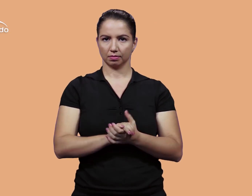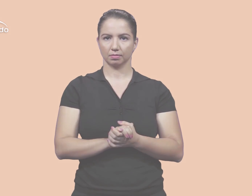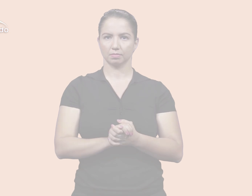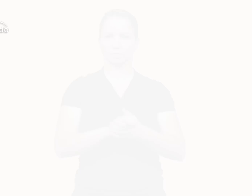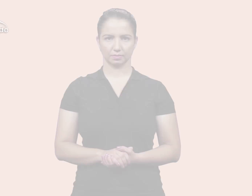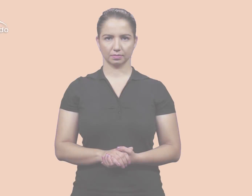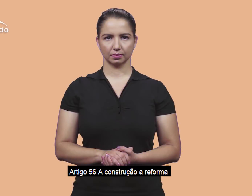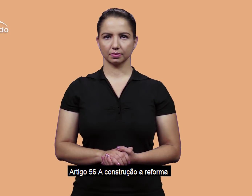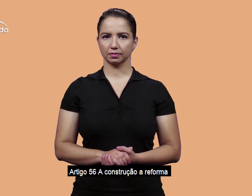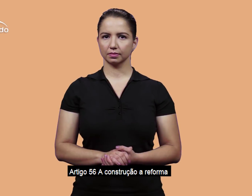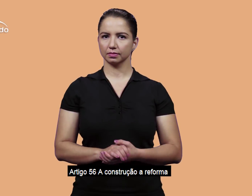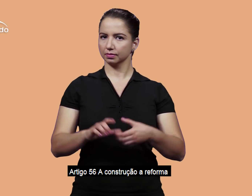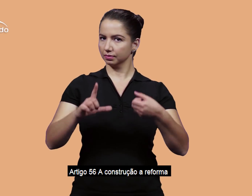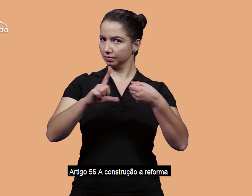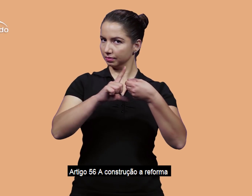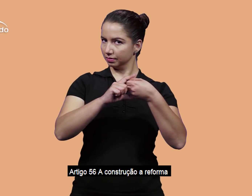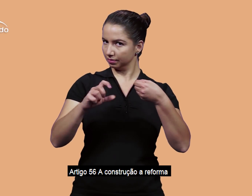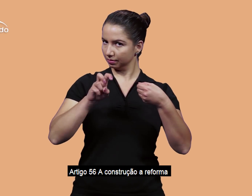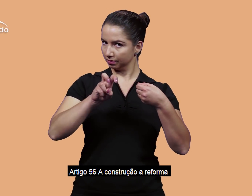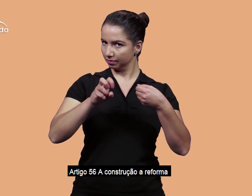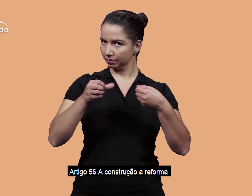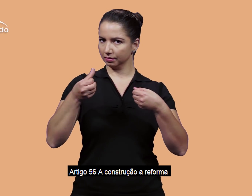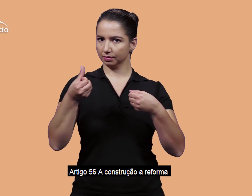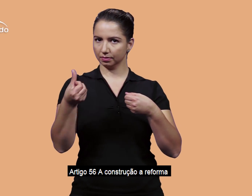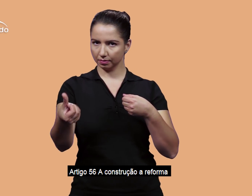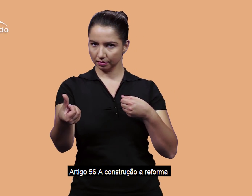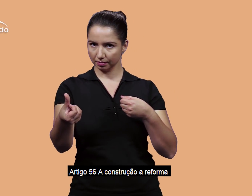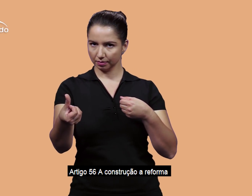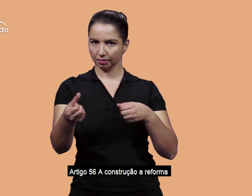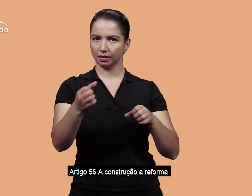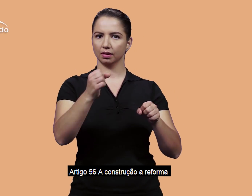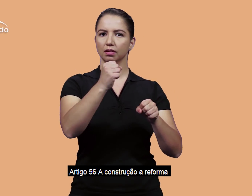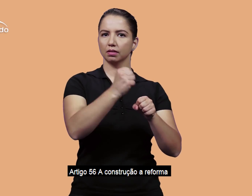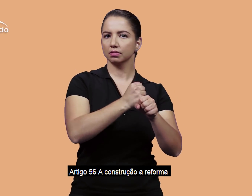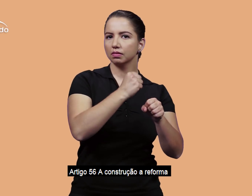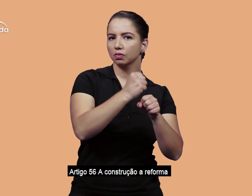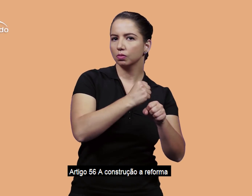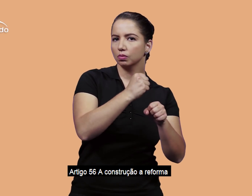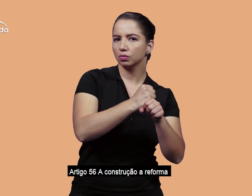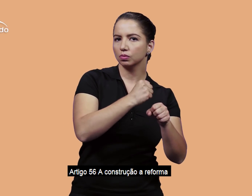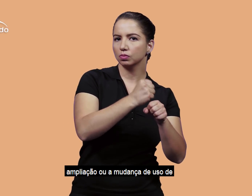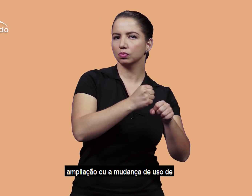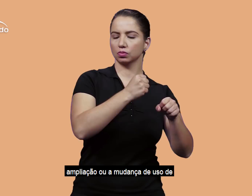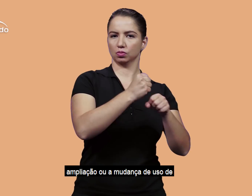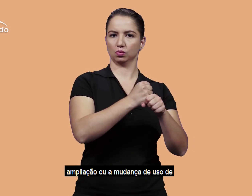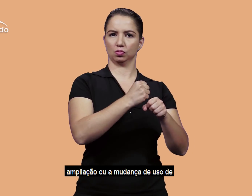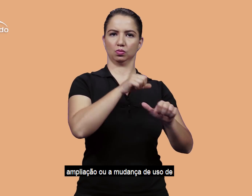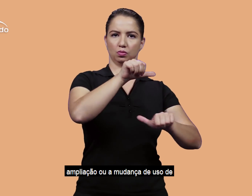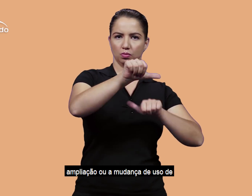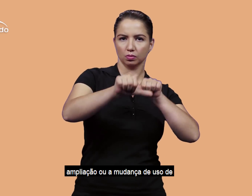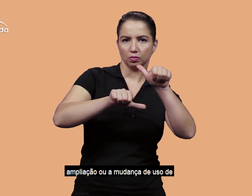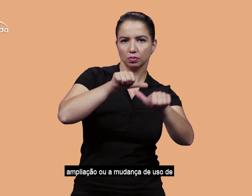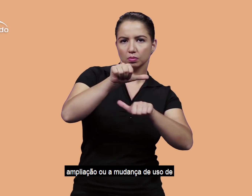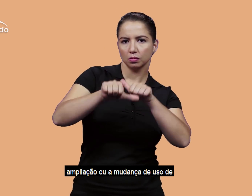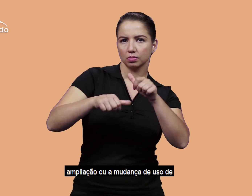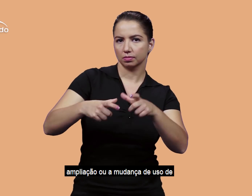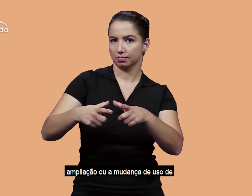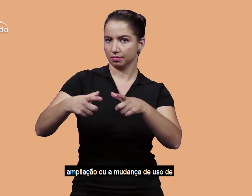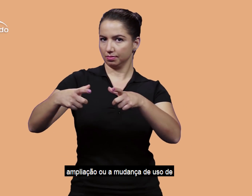o artigo 56 a construção a reforma ampliação ou a mudança de uso de